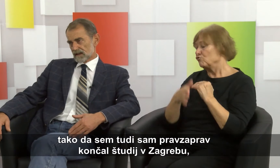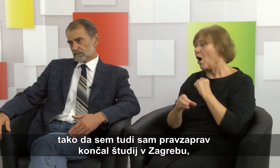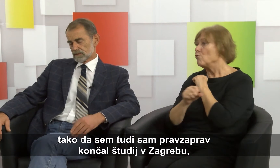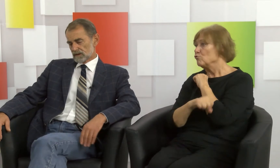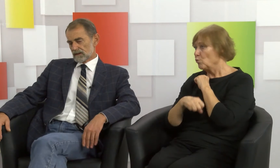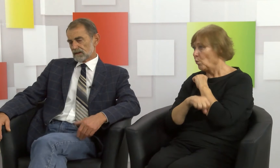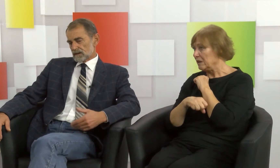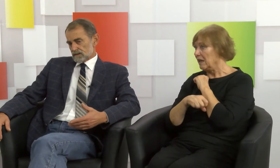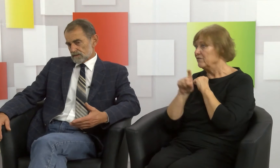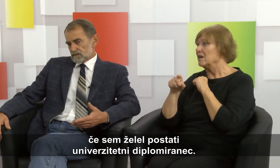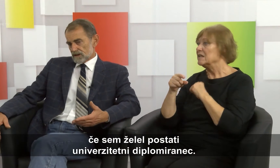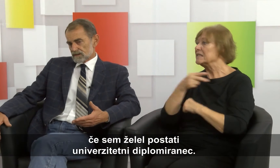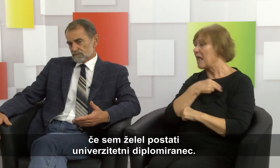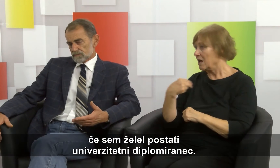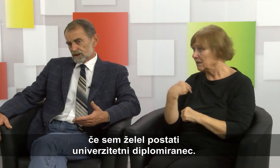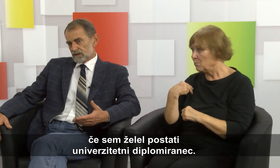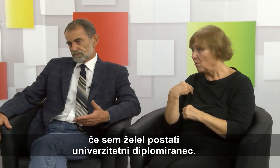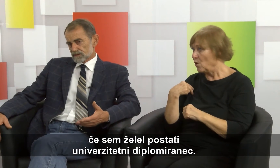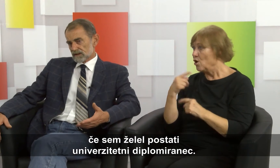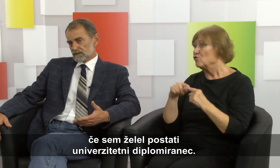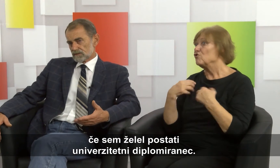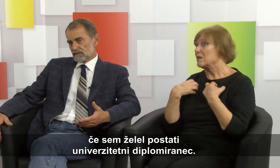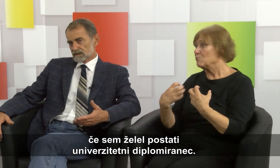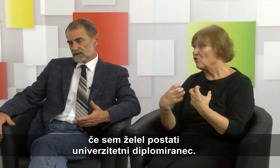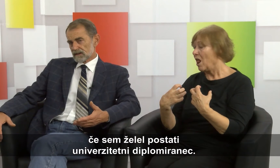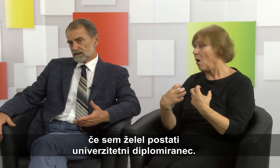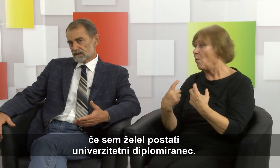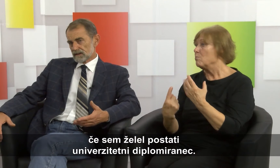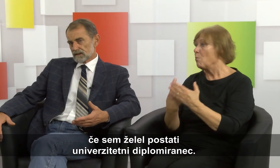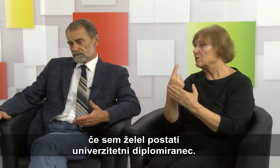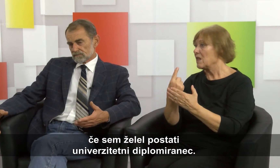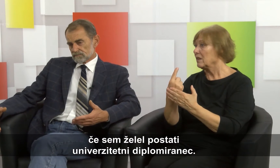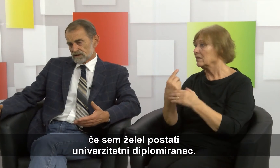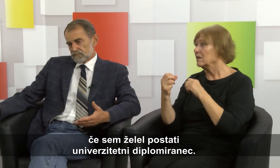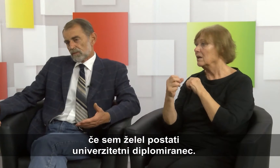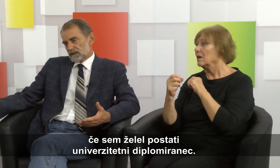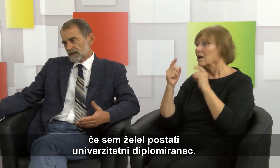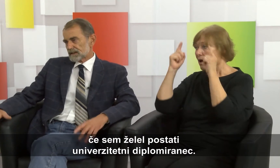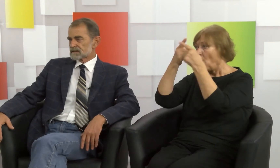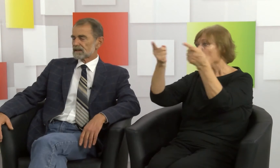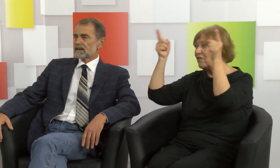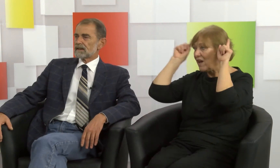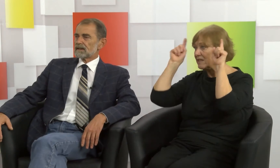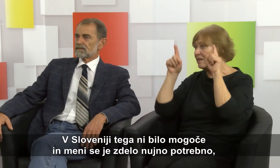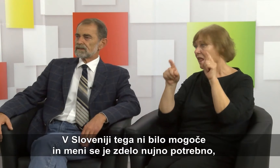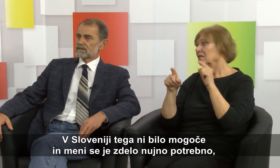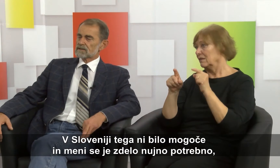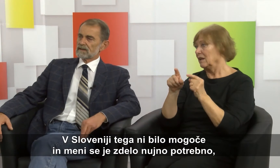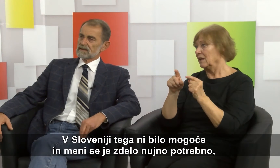Zagrebu, če sem želel postati univerzitetni diplomiranec. Ne. V Sloveniji tega